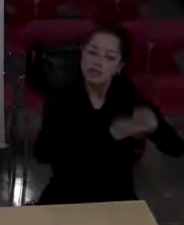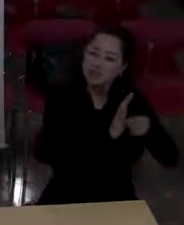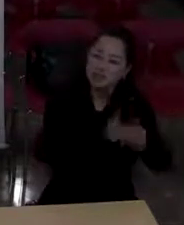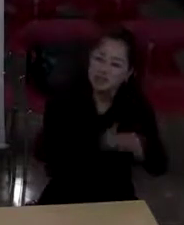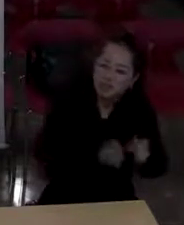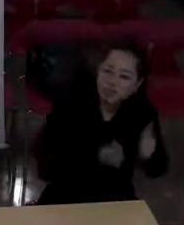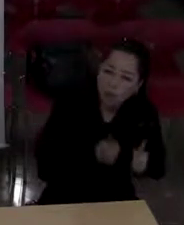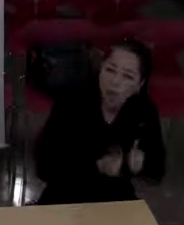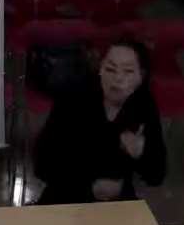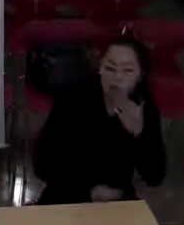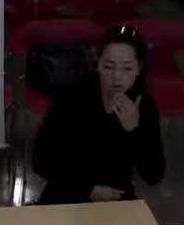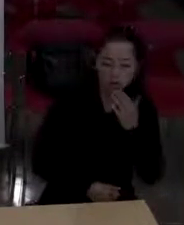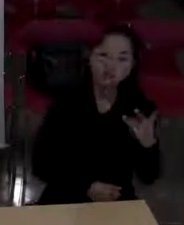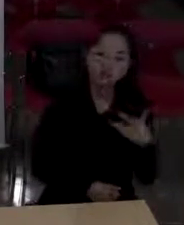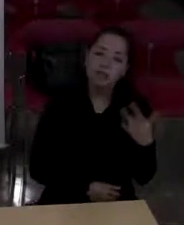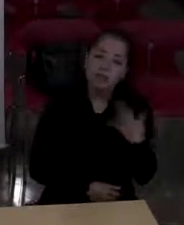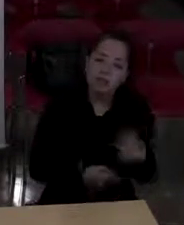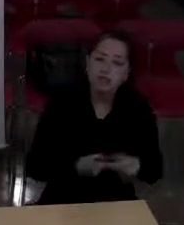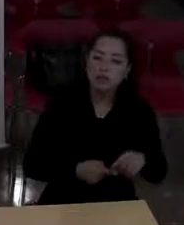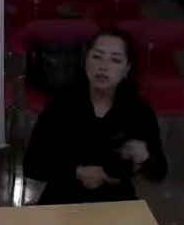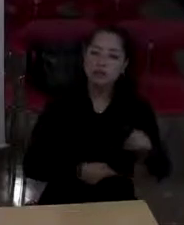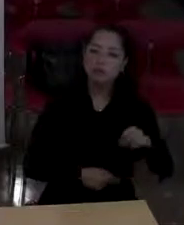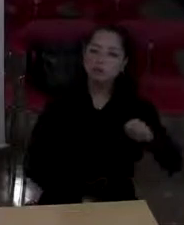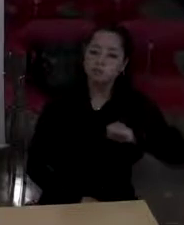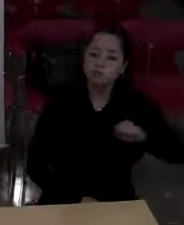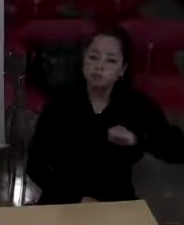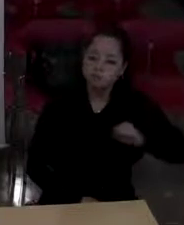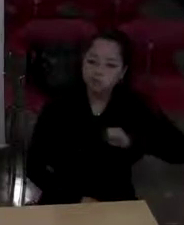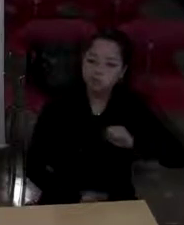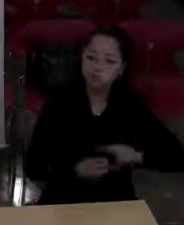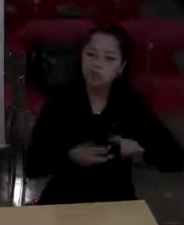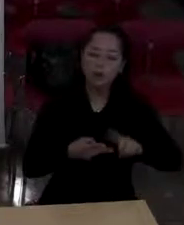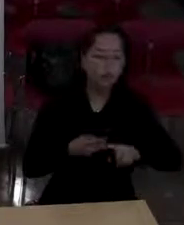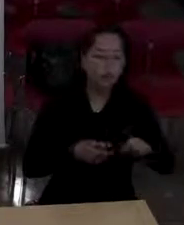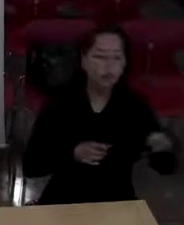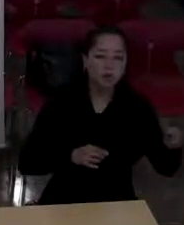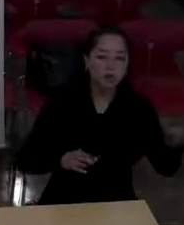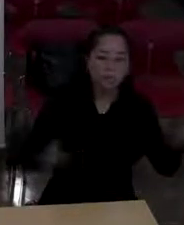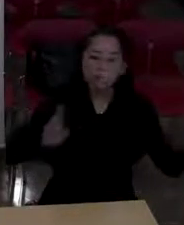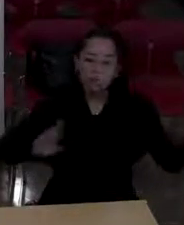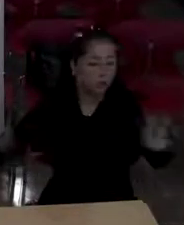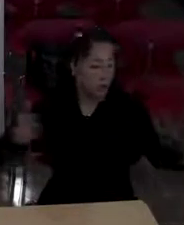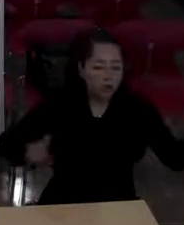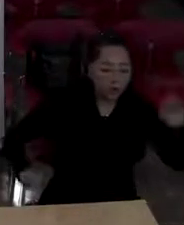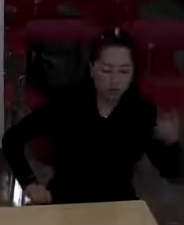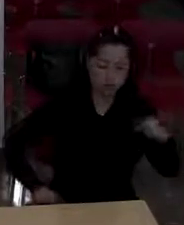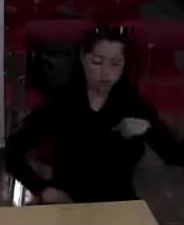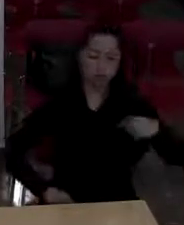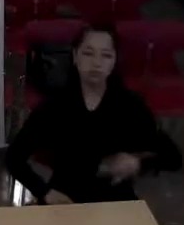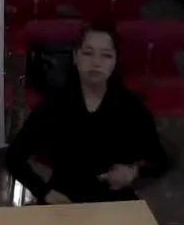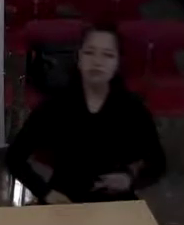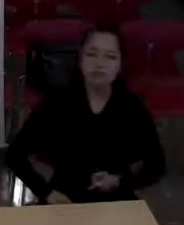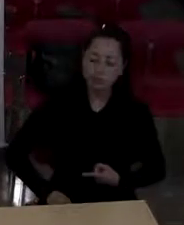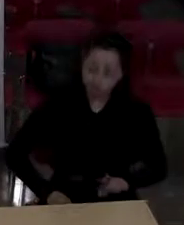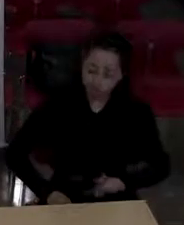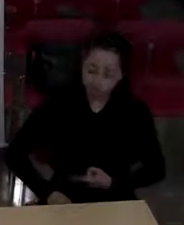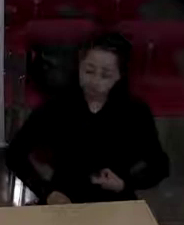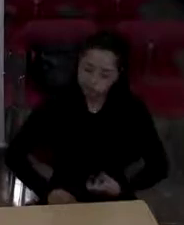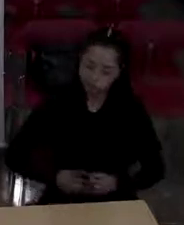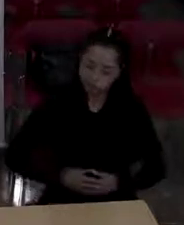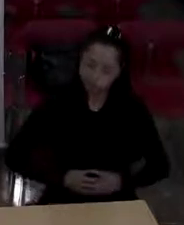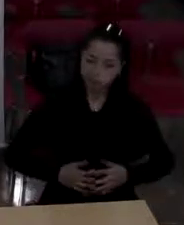es tan importante que a todos los bebés, sean oyentes o sordos, se les estimule con cantos, diálogos reproducidos por la voz de la